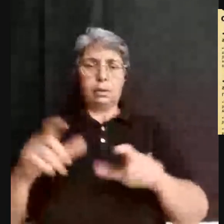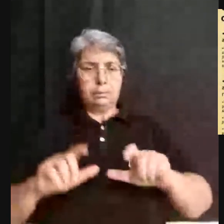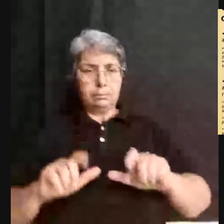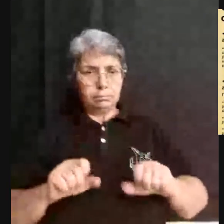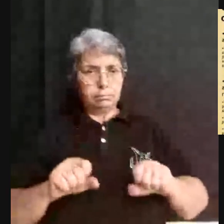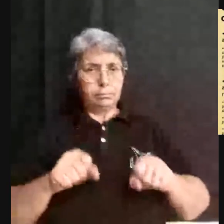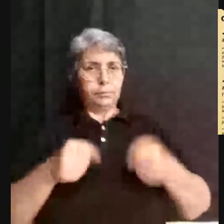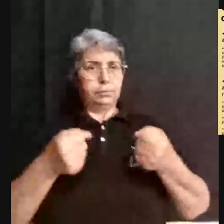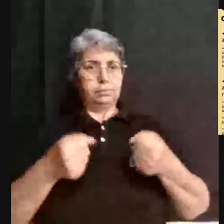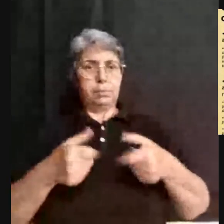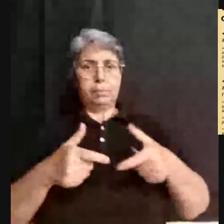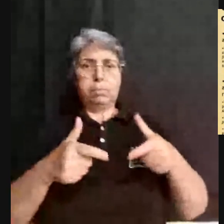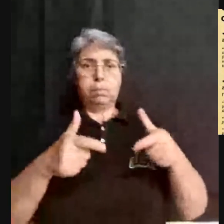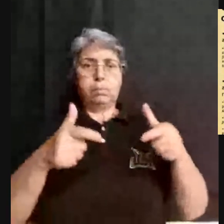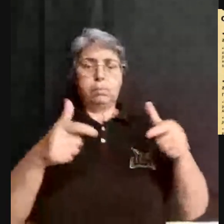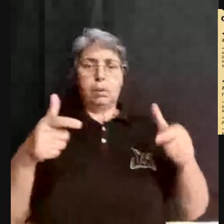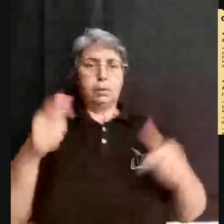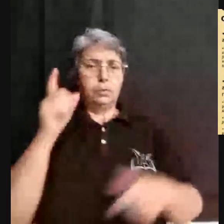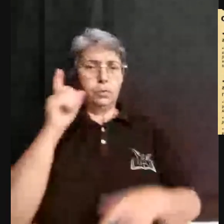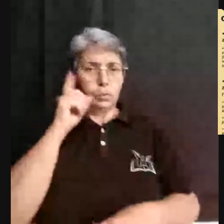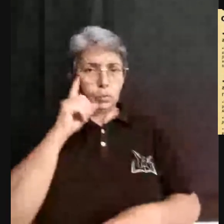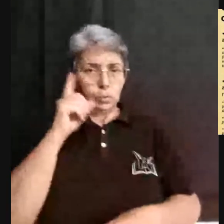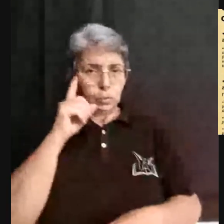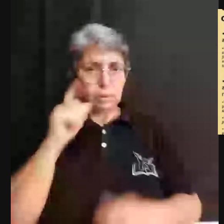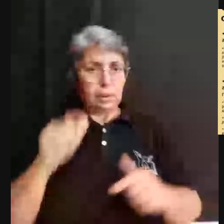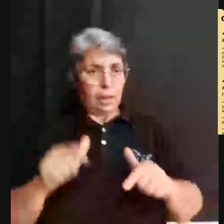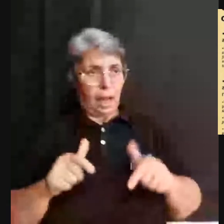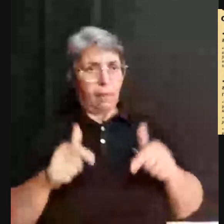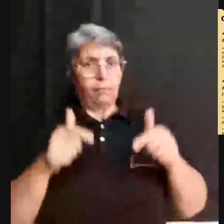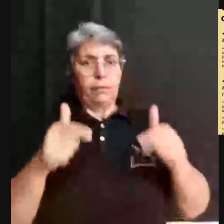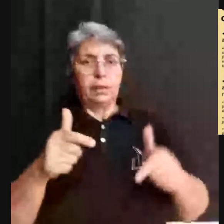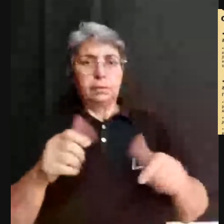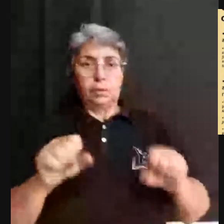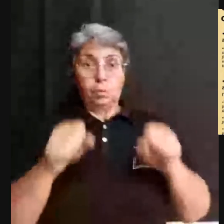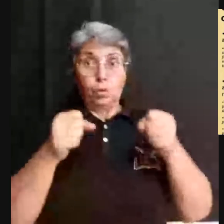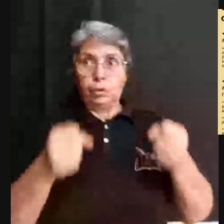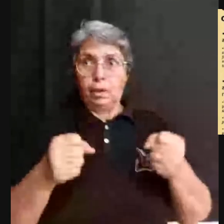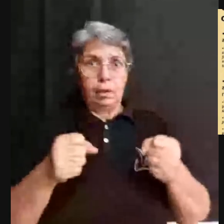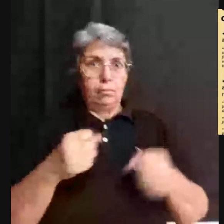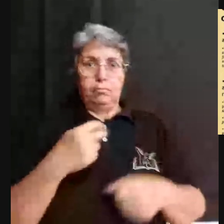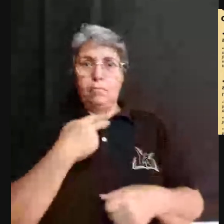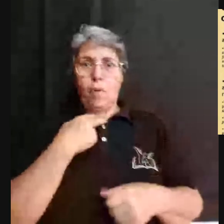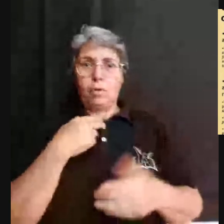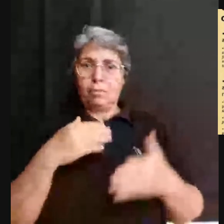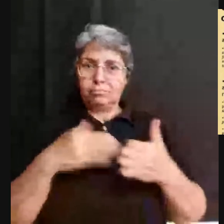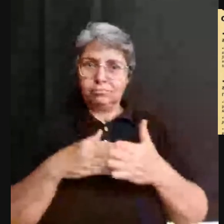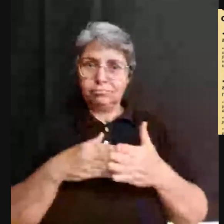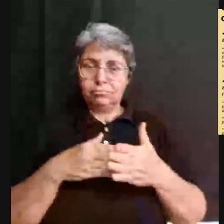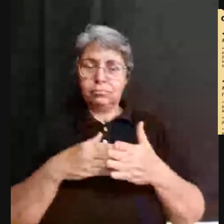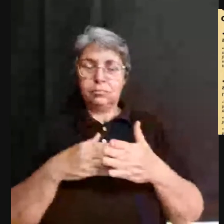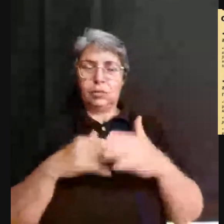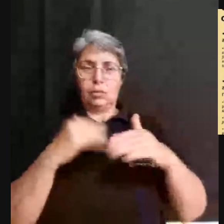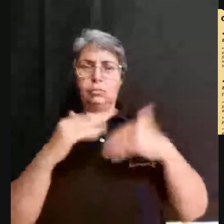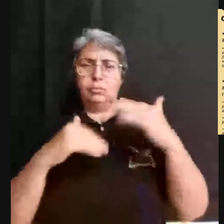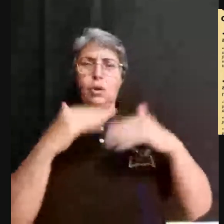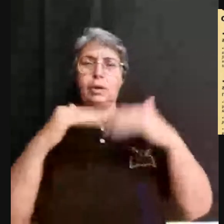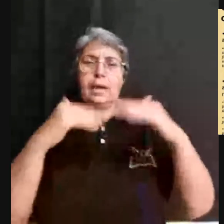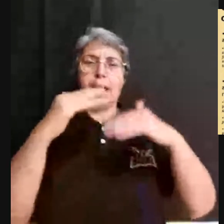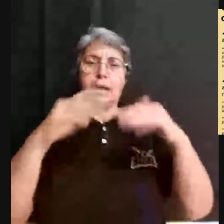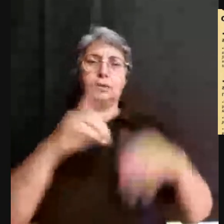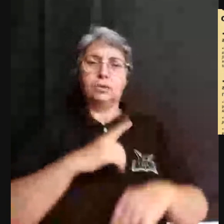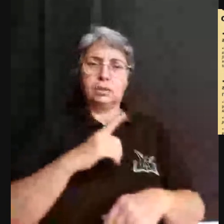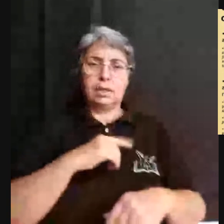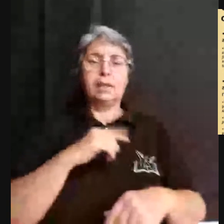dia. Avança com um poder que não pode ser detido. No nível do progresso agora desenvolvido, deve em breve atingir a sua